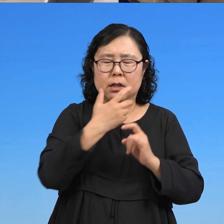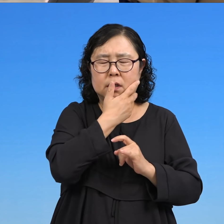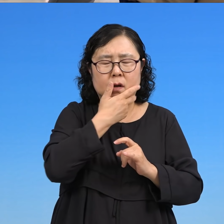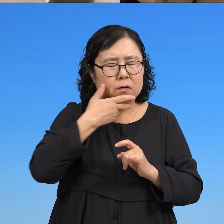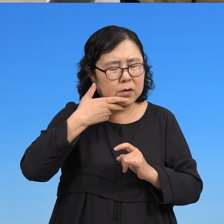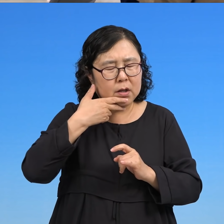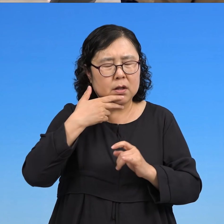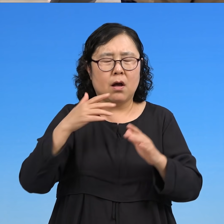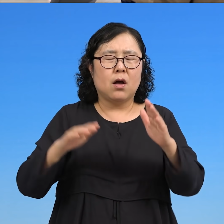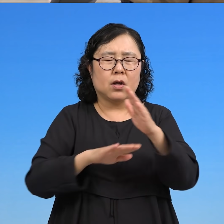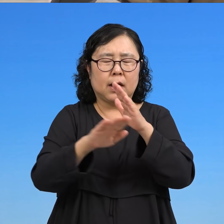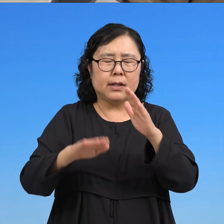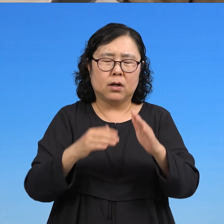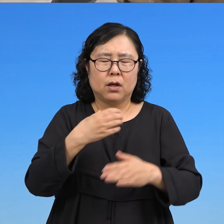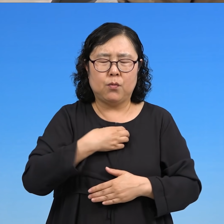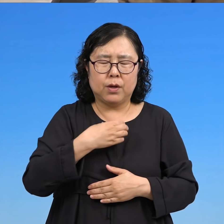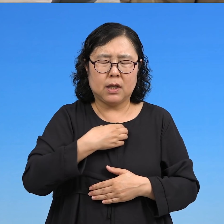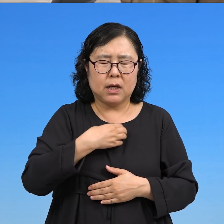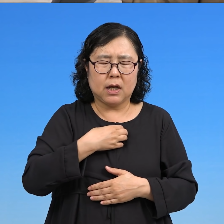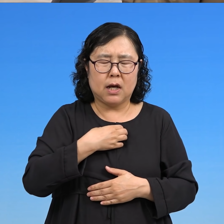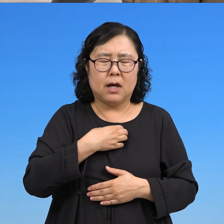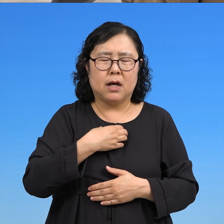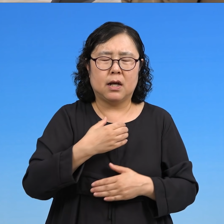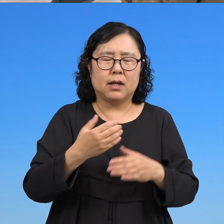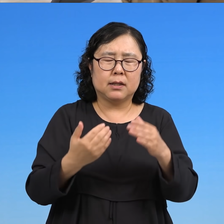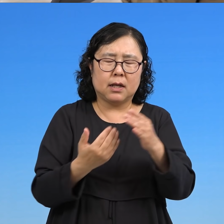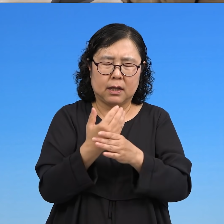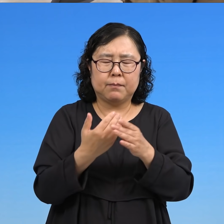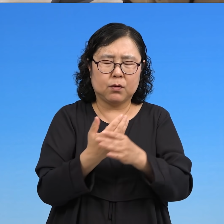프랑스에서 영국에서 가정 폭력이 급증을 하고